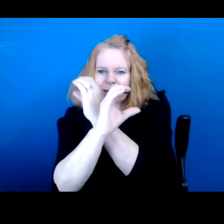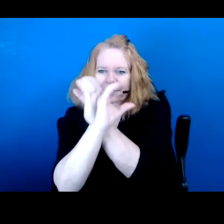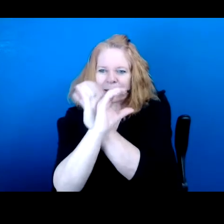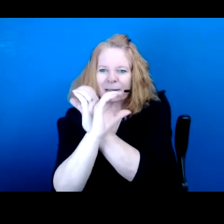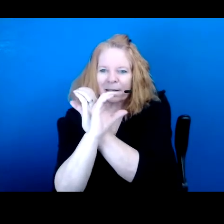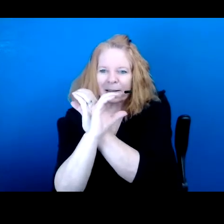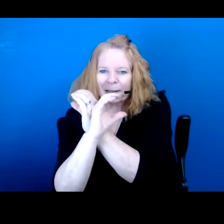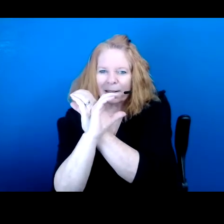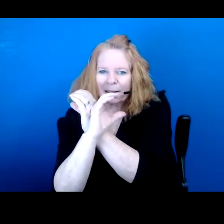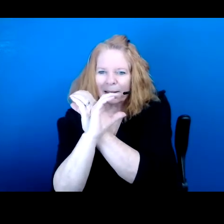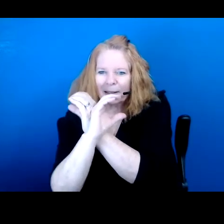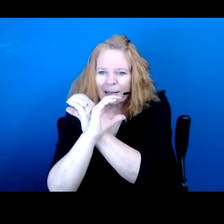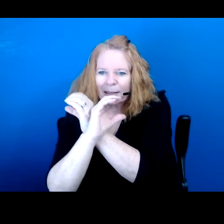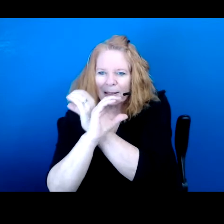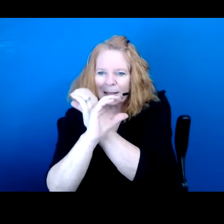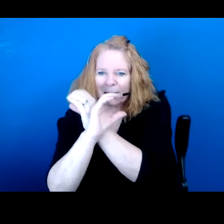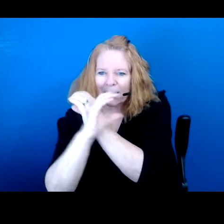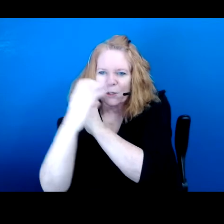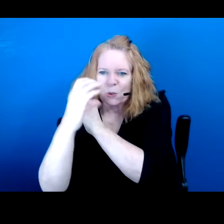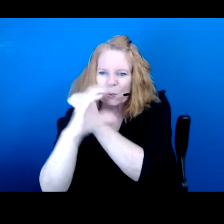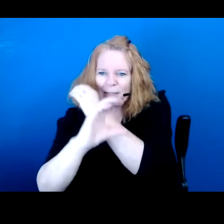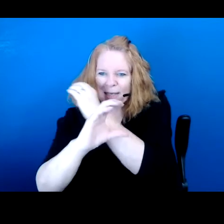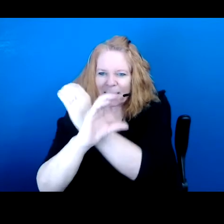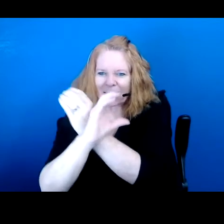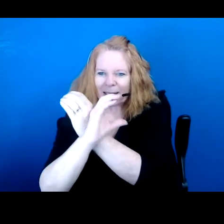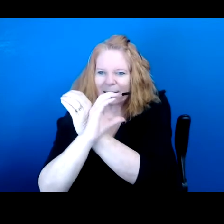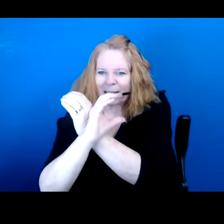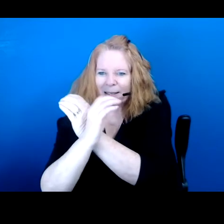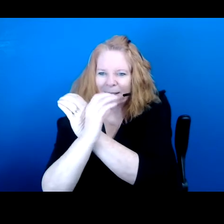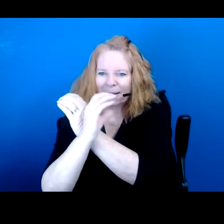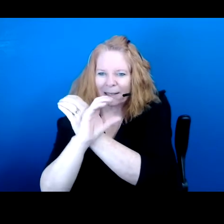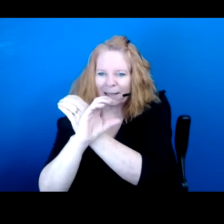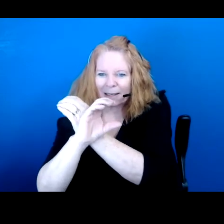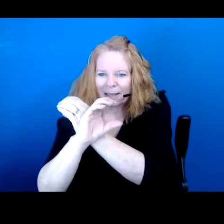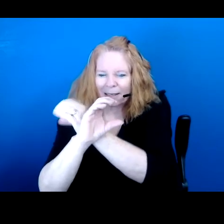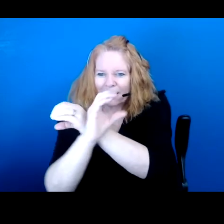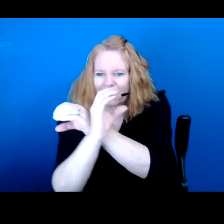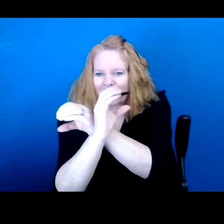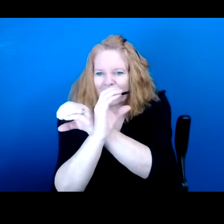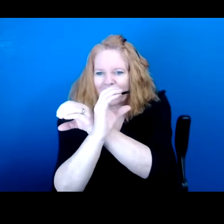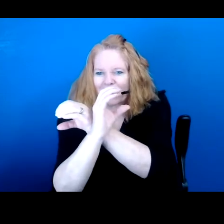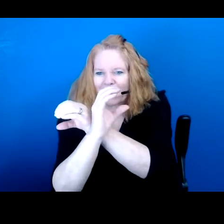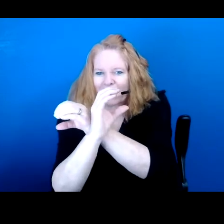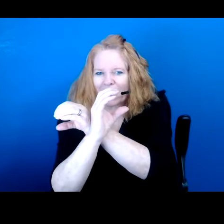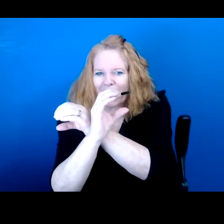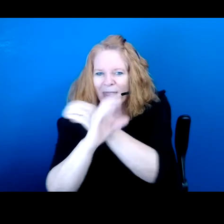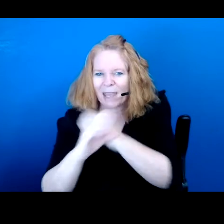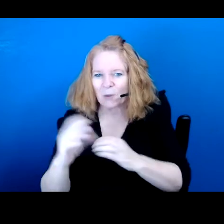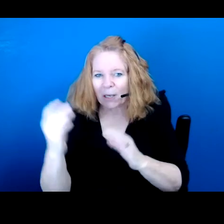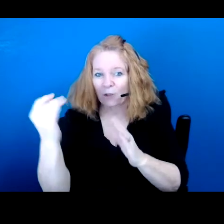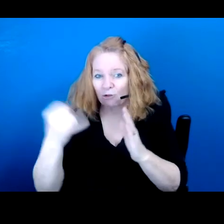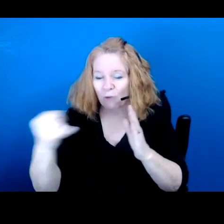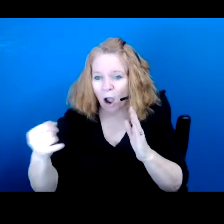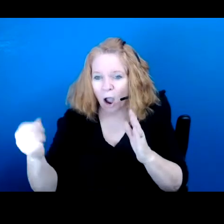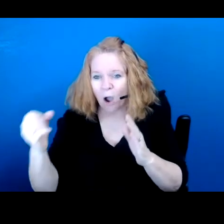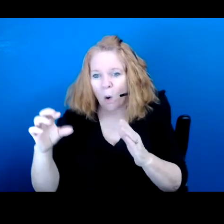dos es una al revés y una hacia enfrente unas y otras